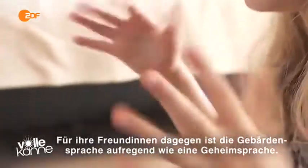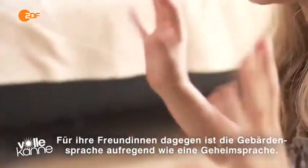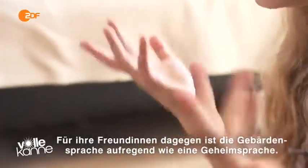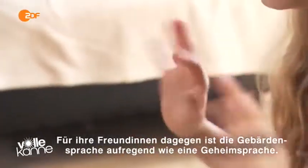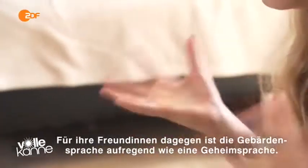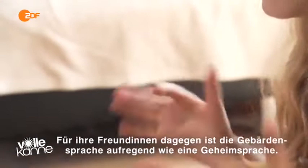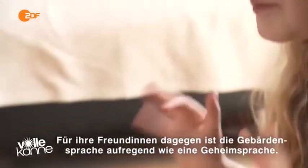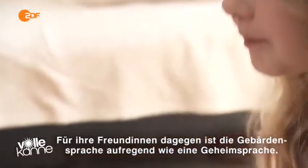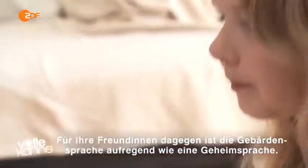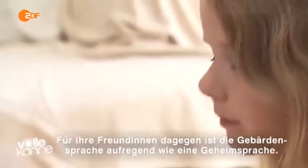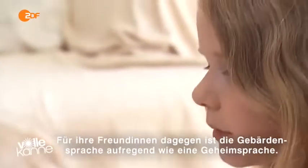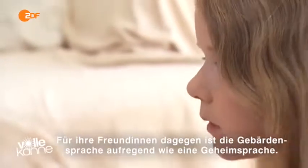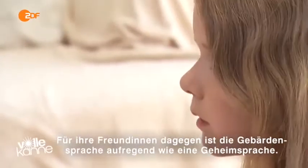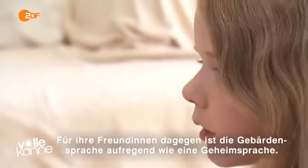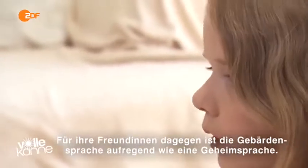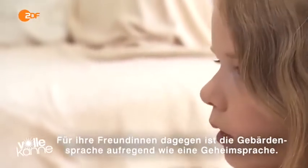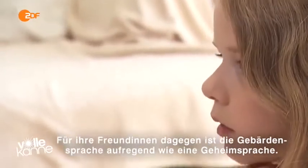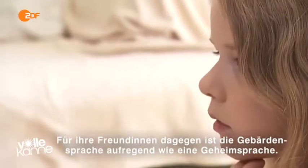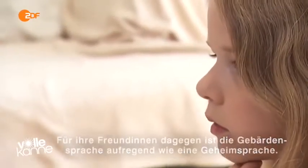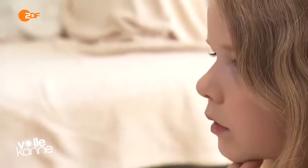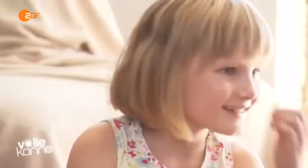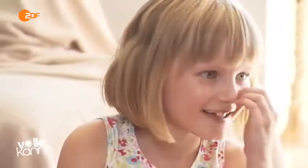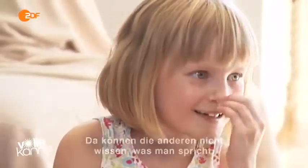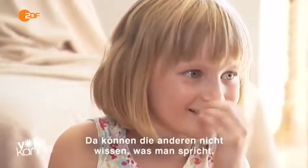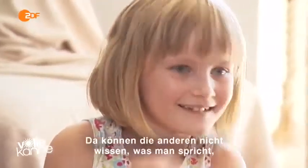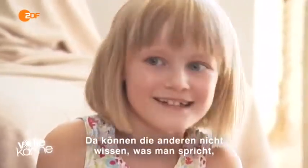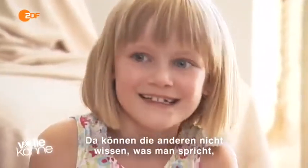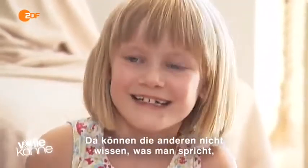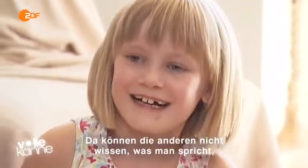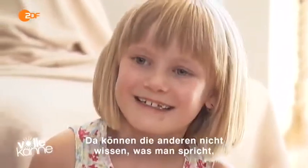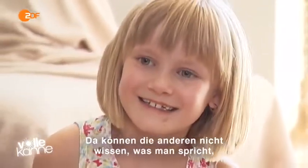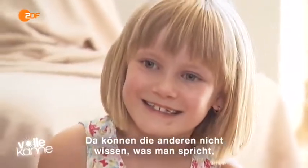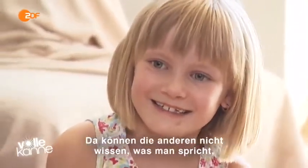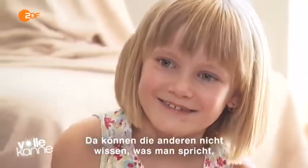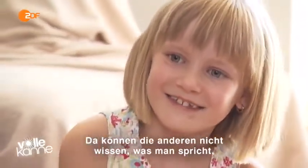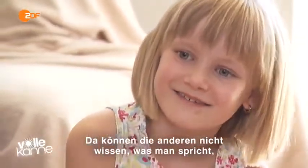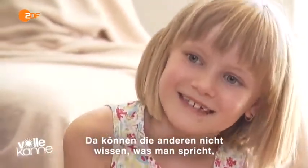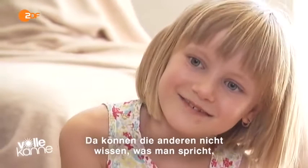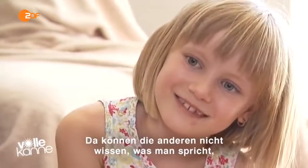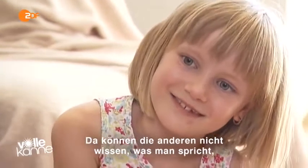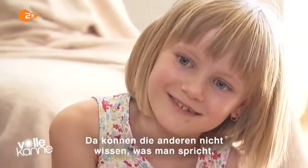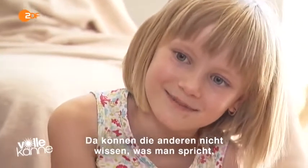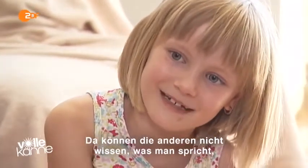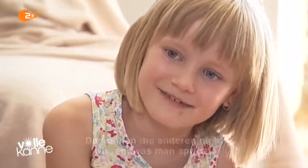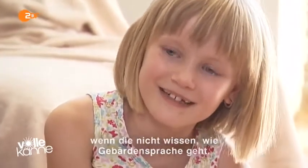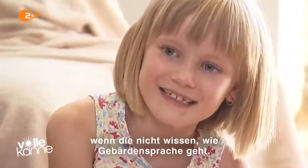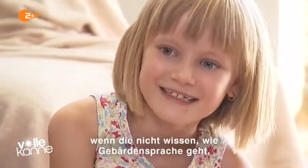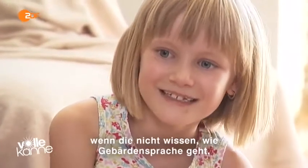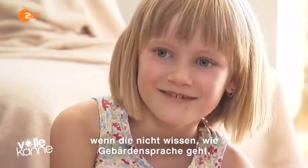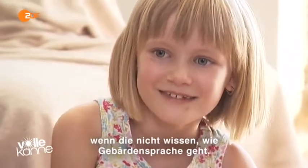Gebärdensprache aufregend wie eine Geheimsprache. Da können die anderen das nicht wissen, was man so spricht, wenn die nicht wissen,